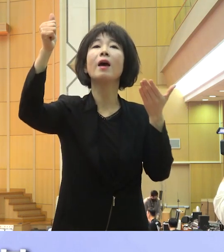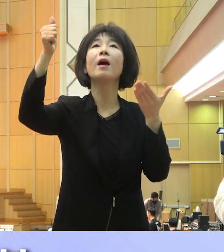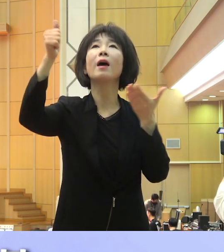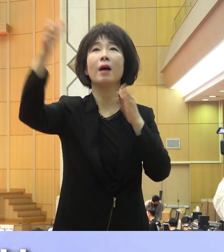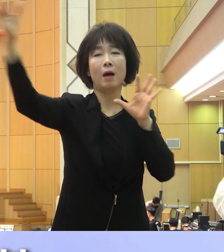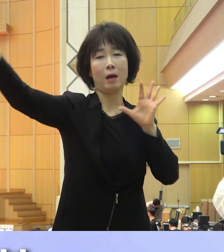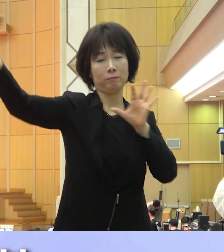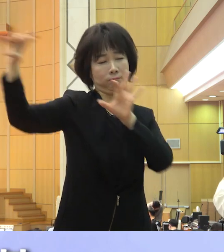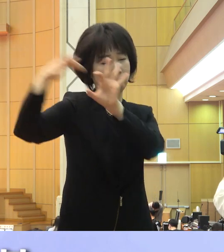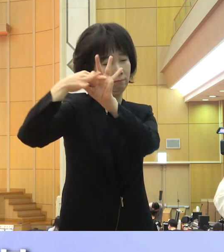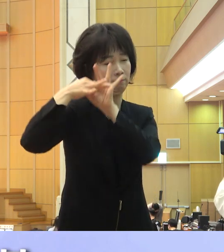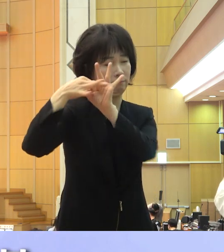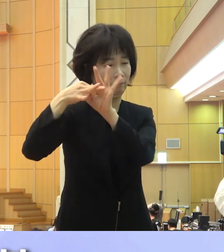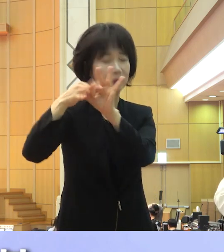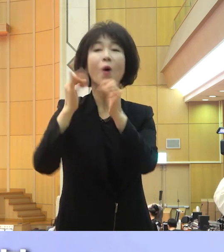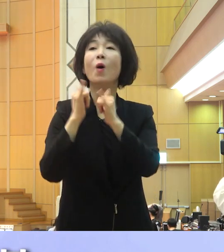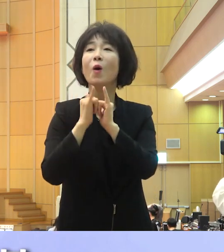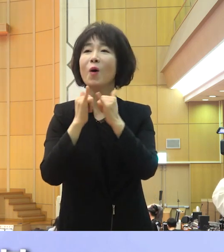주님께